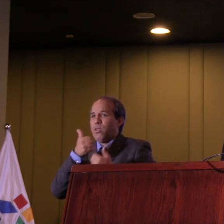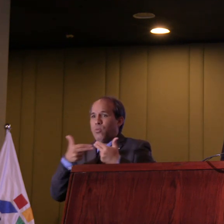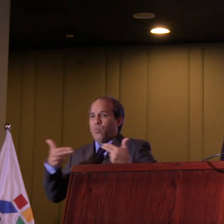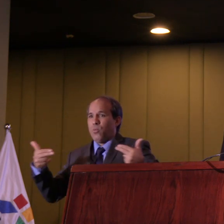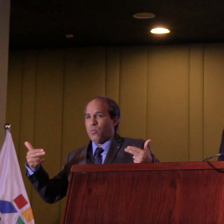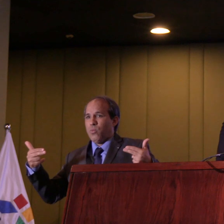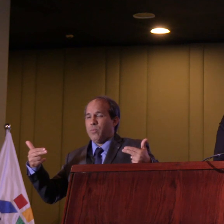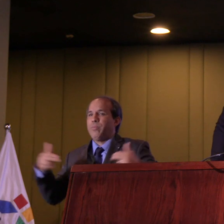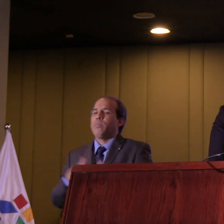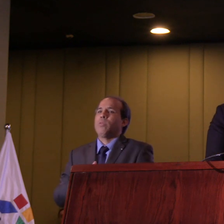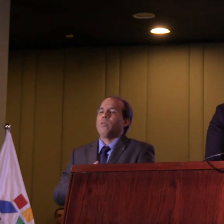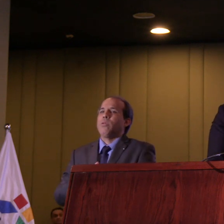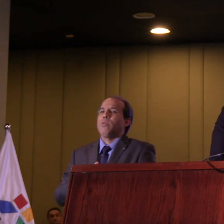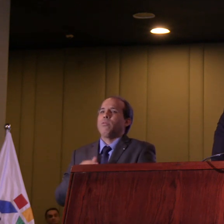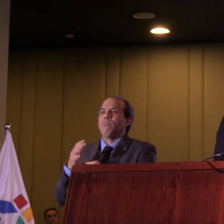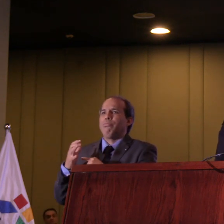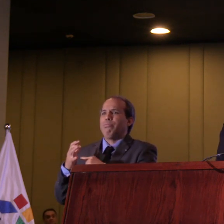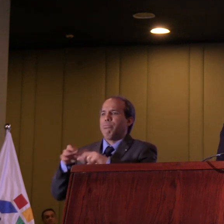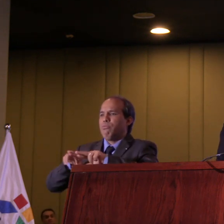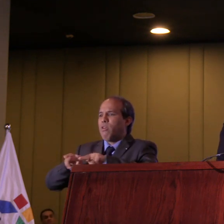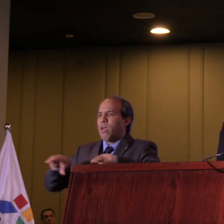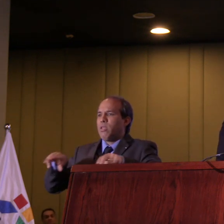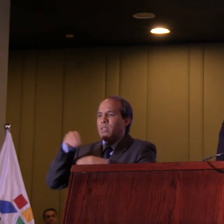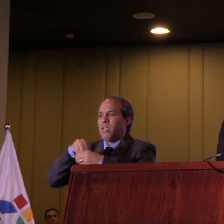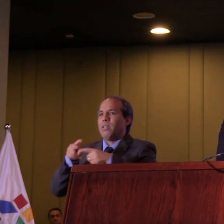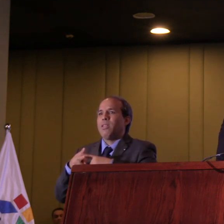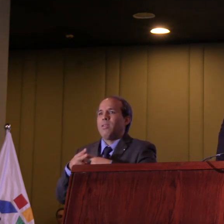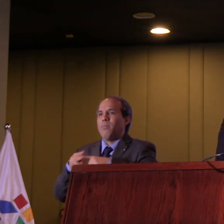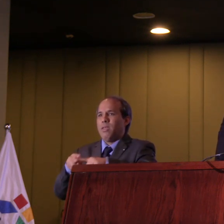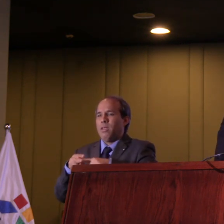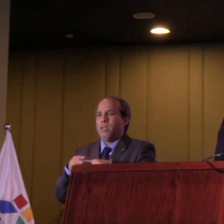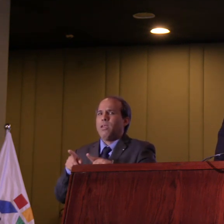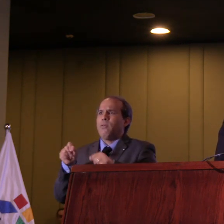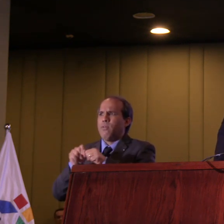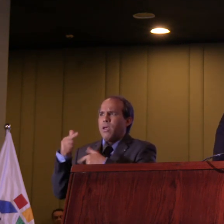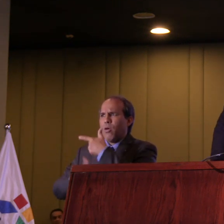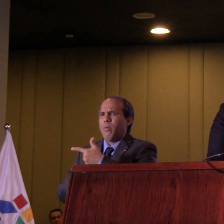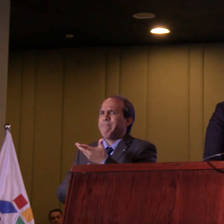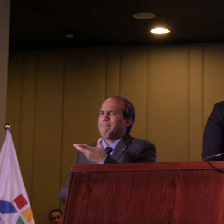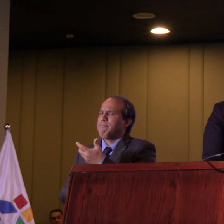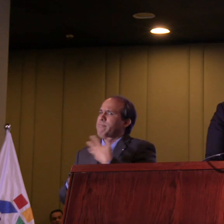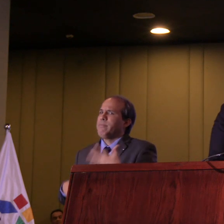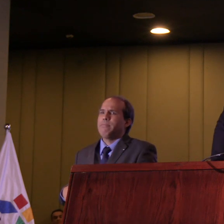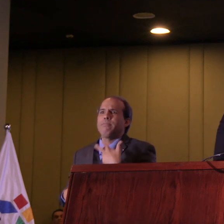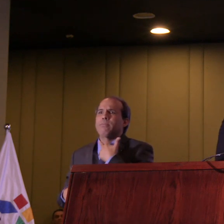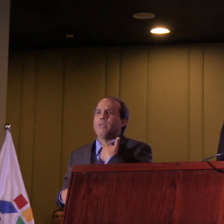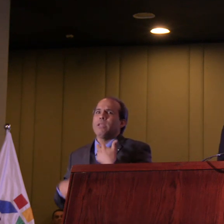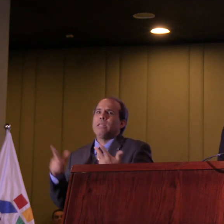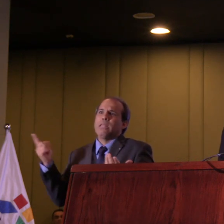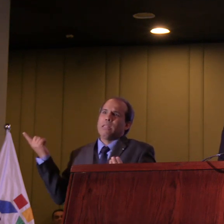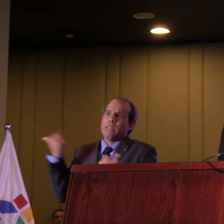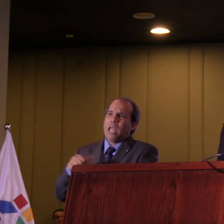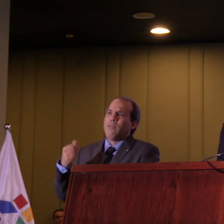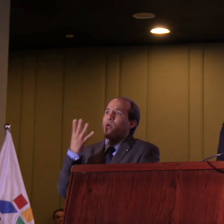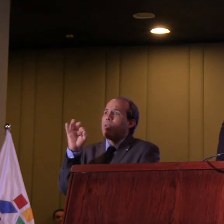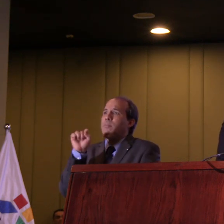mecânicas. A obra em si, um verdadeiro trabalho de Hércules, chegou a demandar a contratação direta de 40